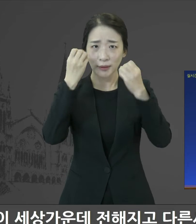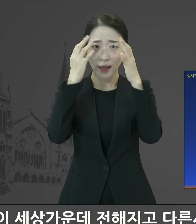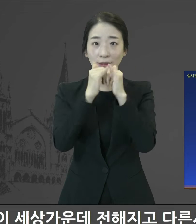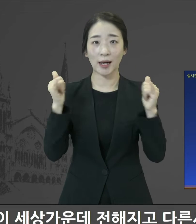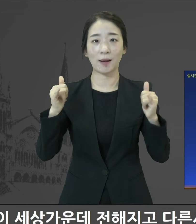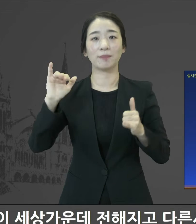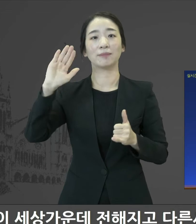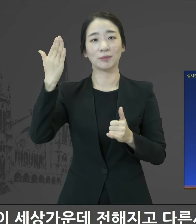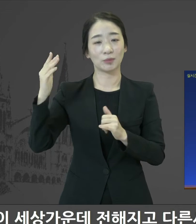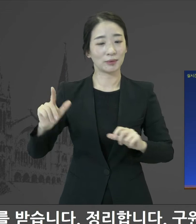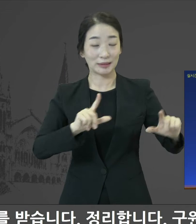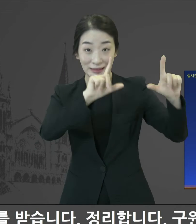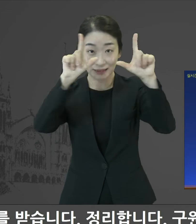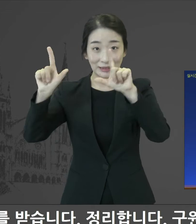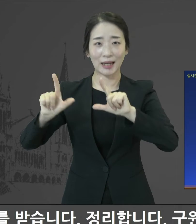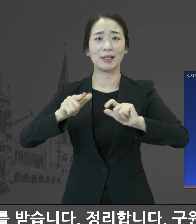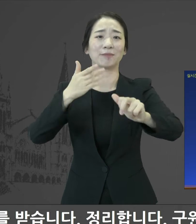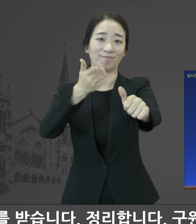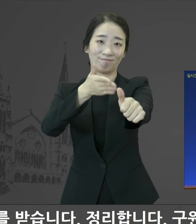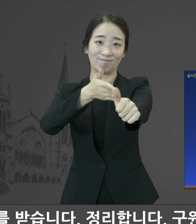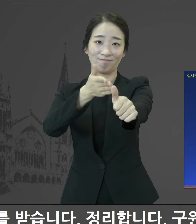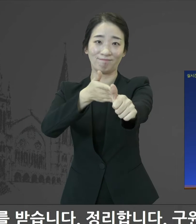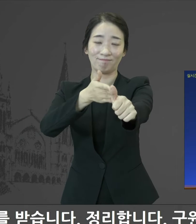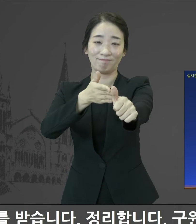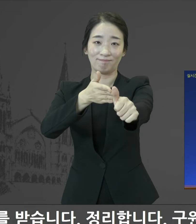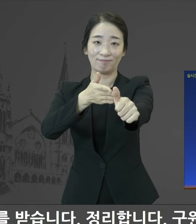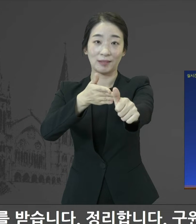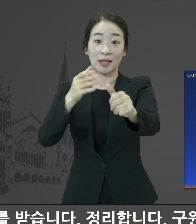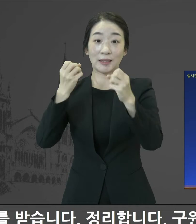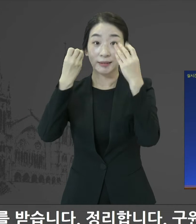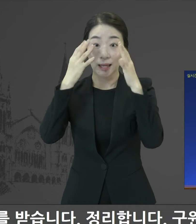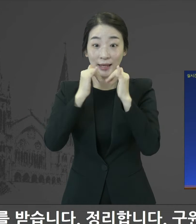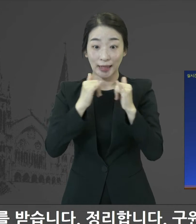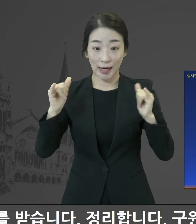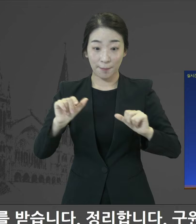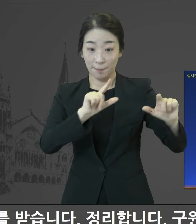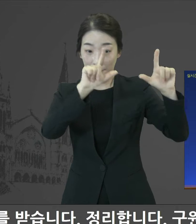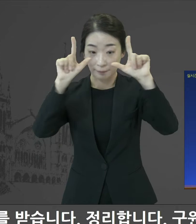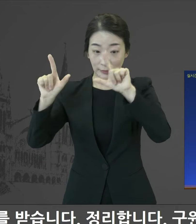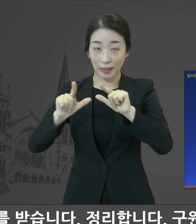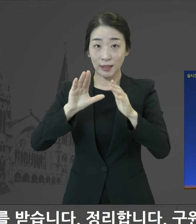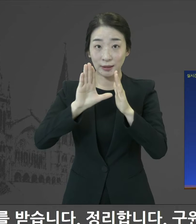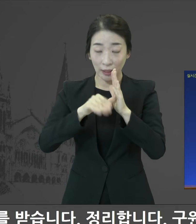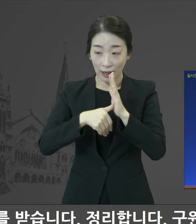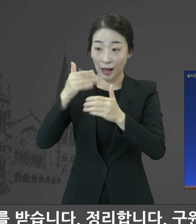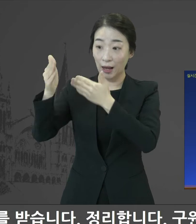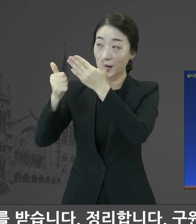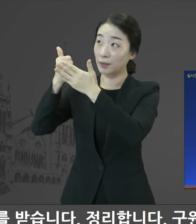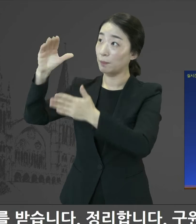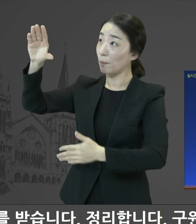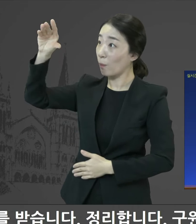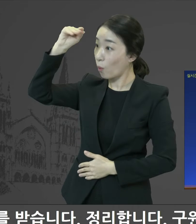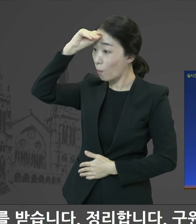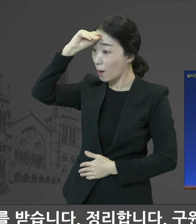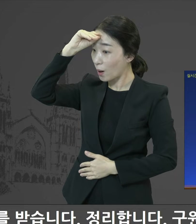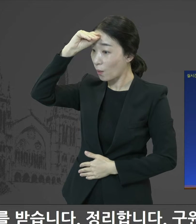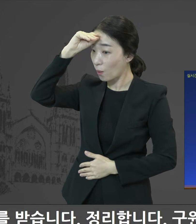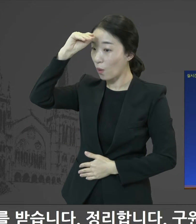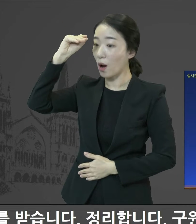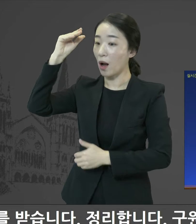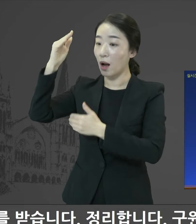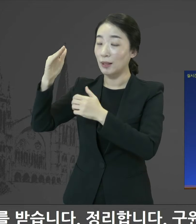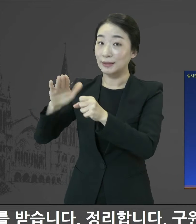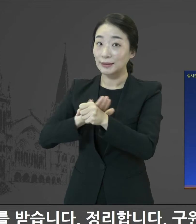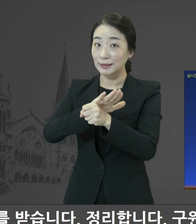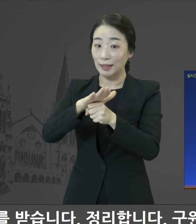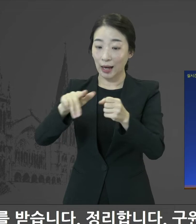소망합니다. 새 사람으로 살아갈 때 하나님을 본받는 자, 곧 사랑 가운데 하는 자가 될 수 있는